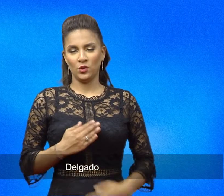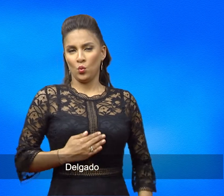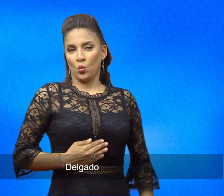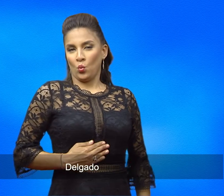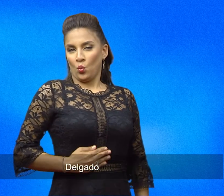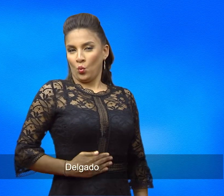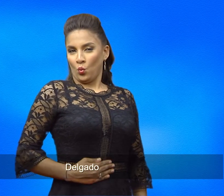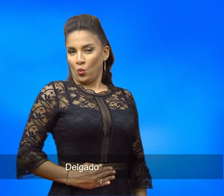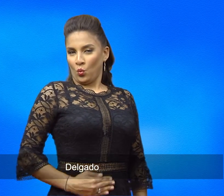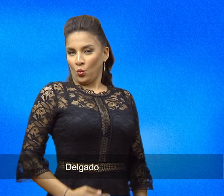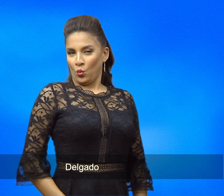delgado